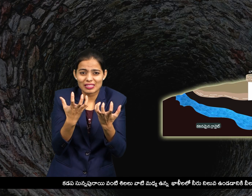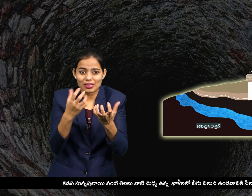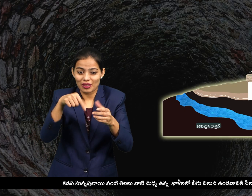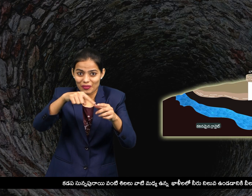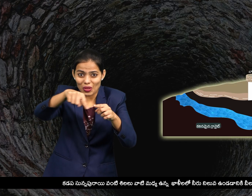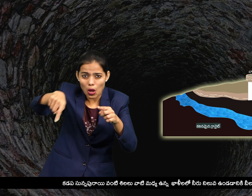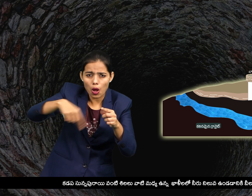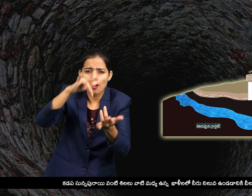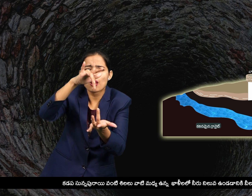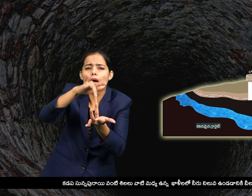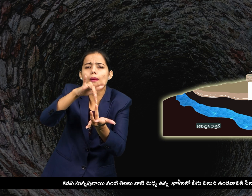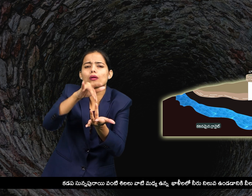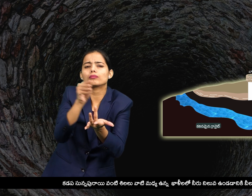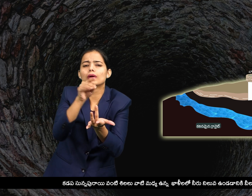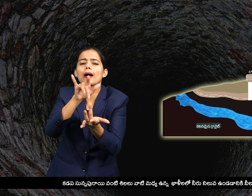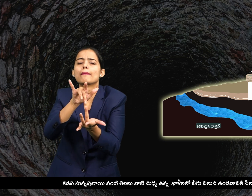కల్పిస్తాయి.